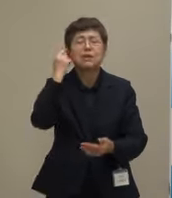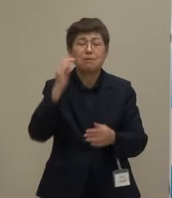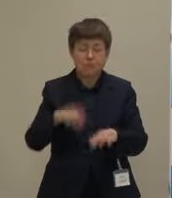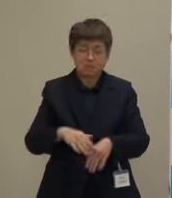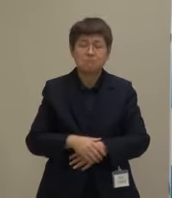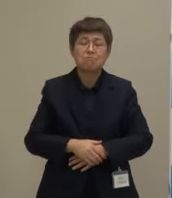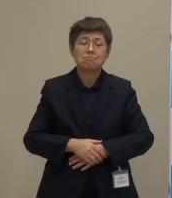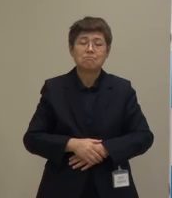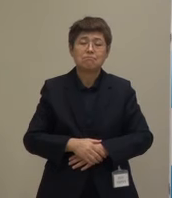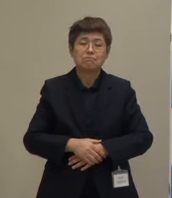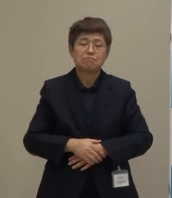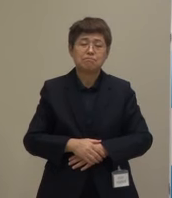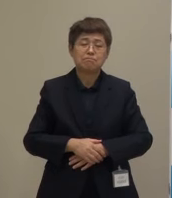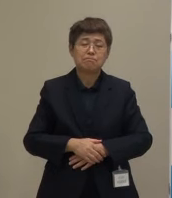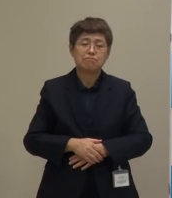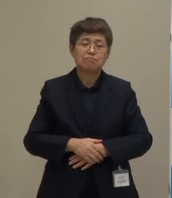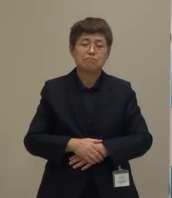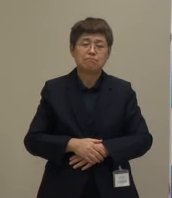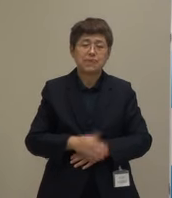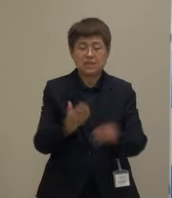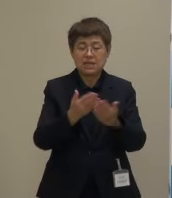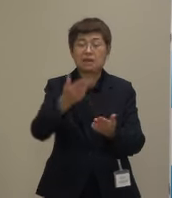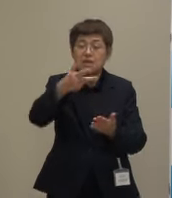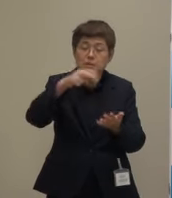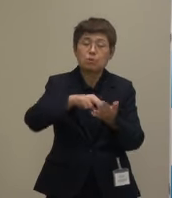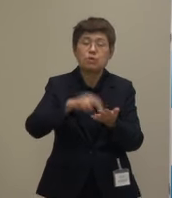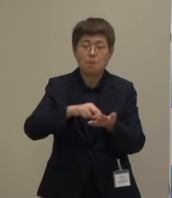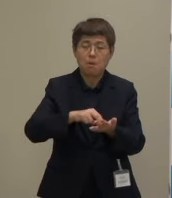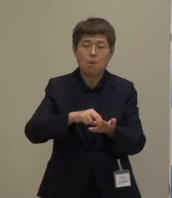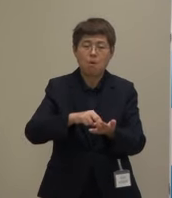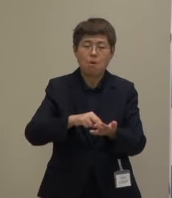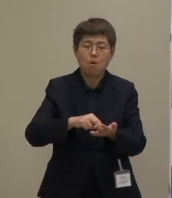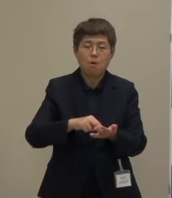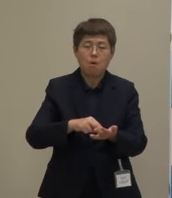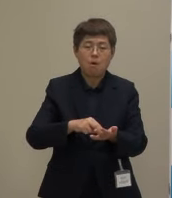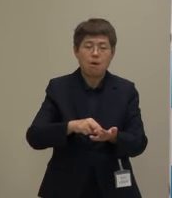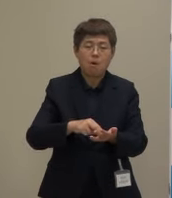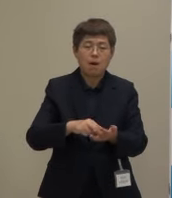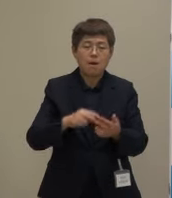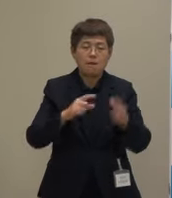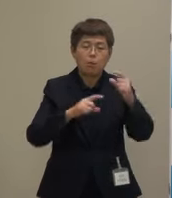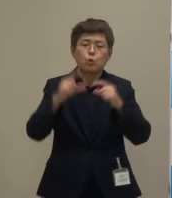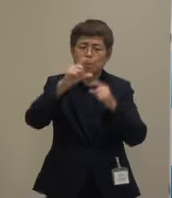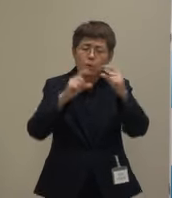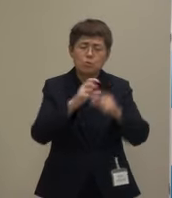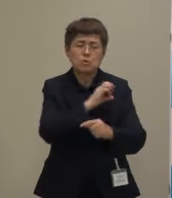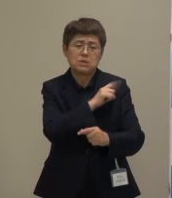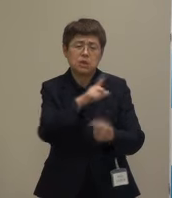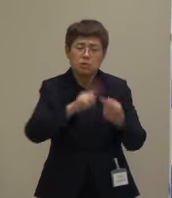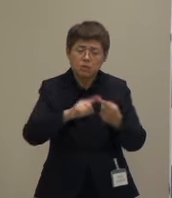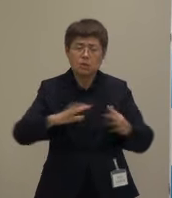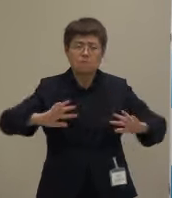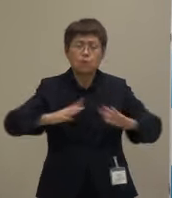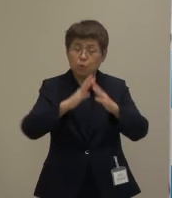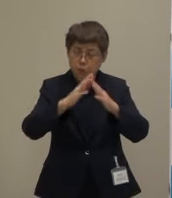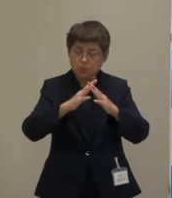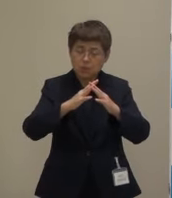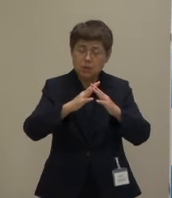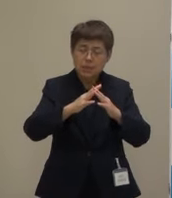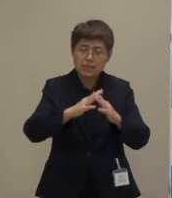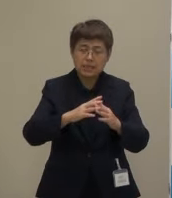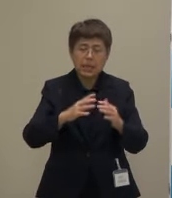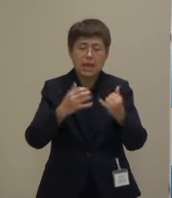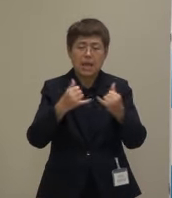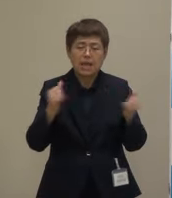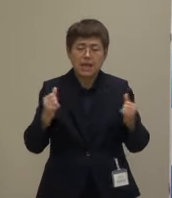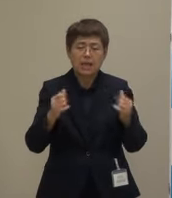。本市といたしましてはマイスの誘致等にさらに積極的に取り組むとともに官民一体